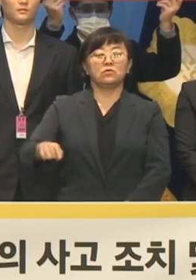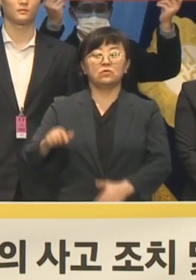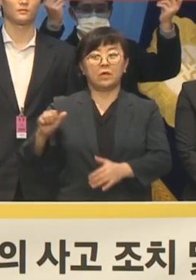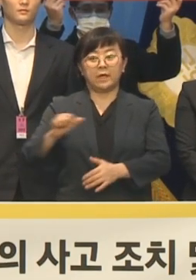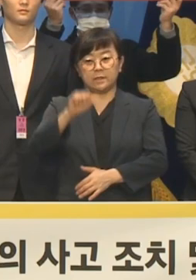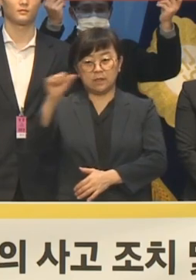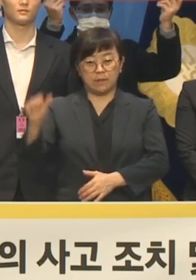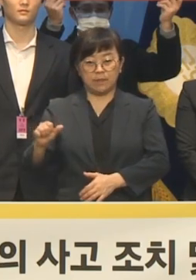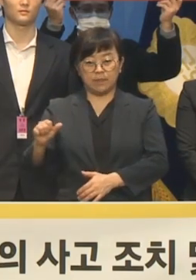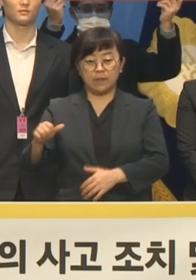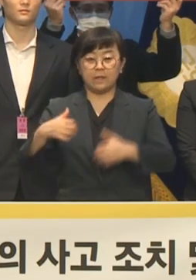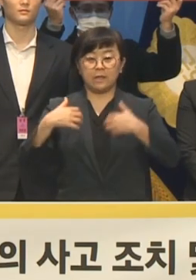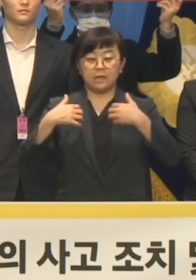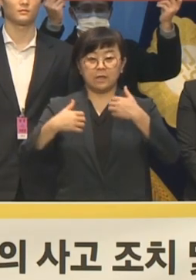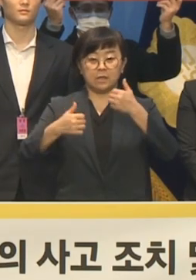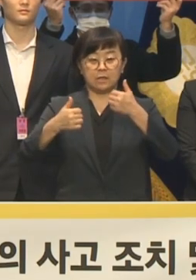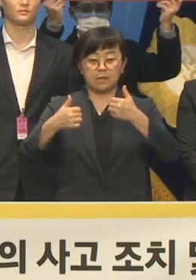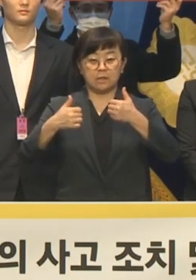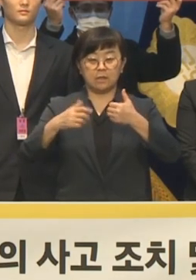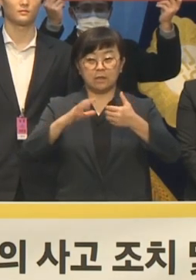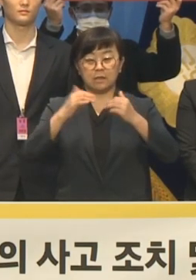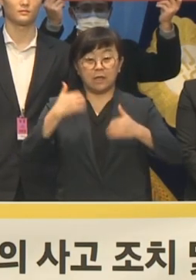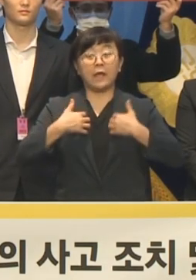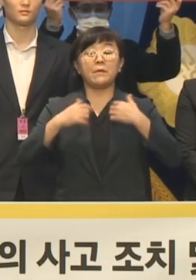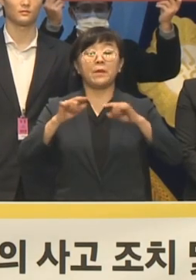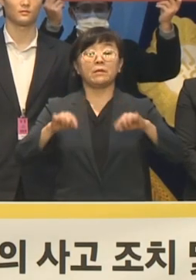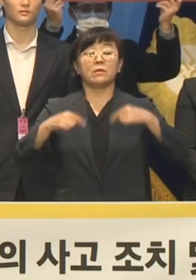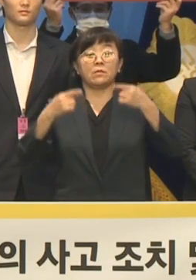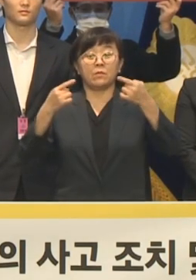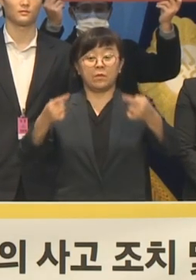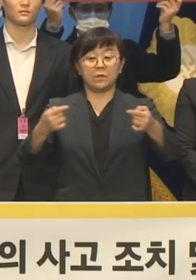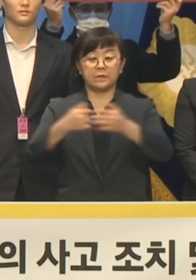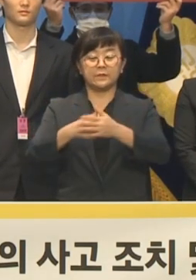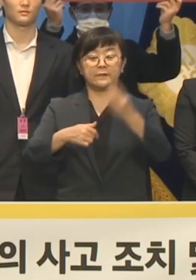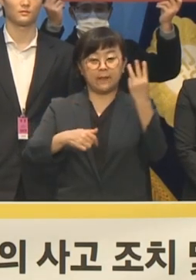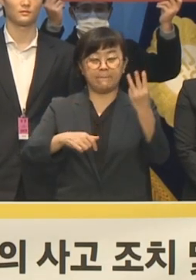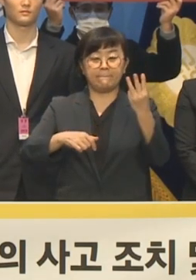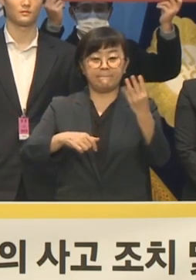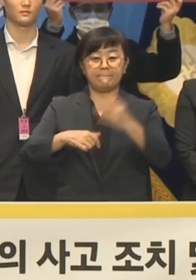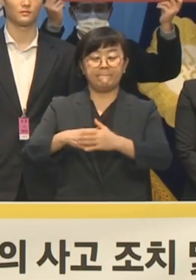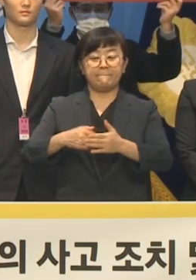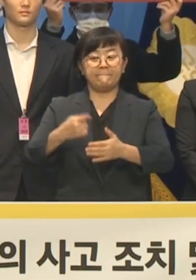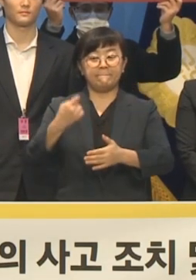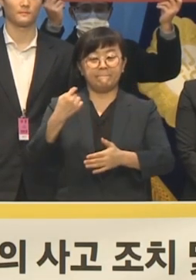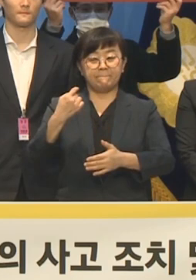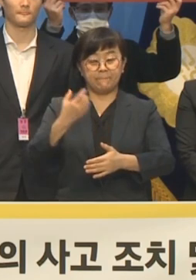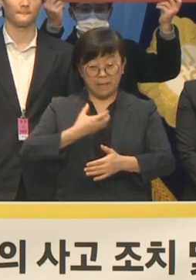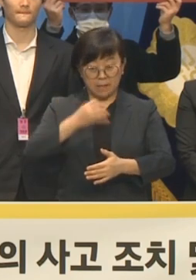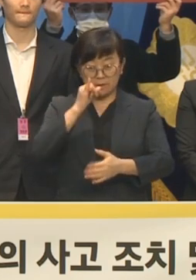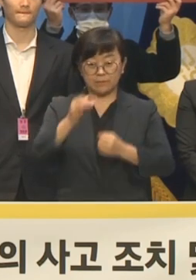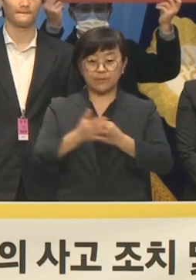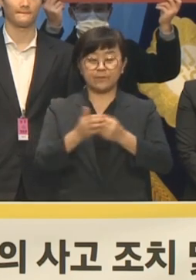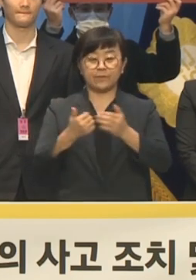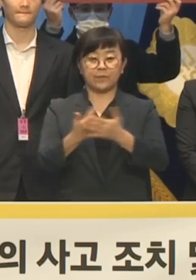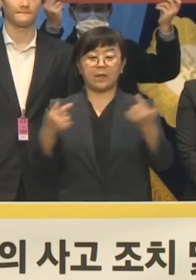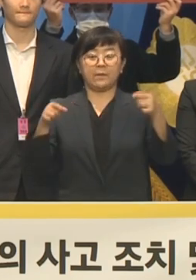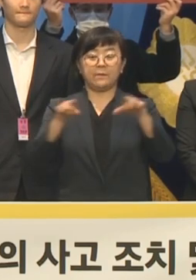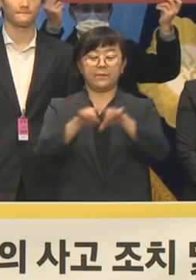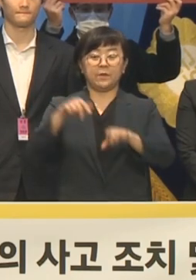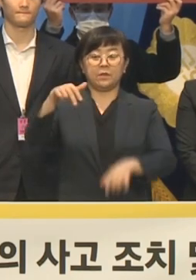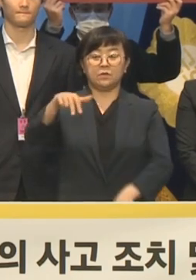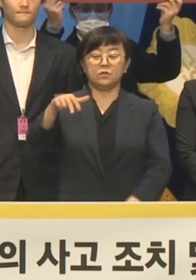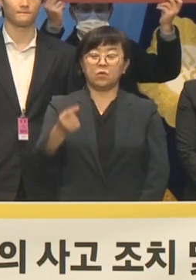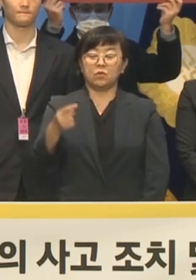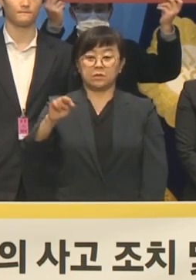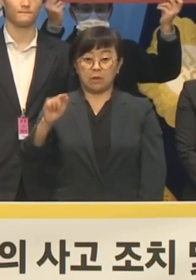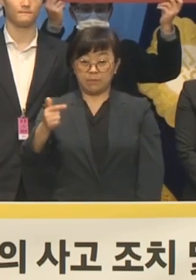등 화려한 성적을 낸 선수입니다. 그의 파트너 조선